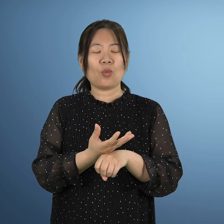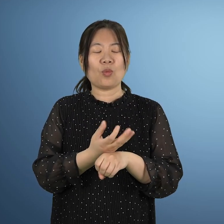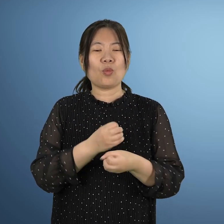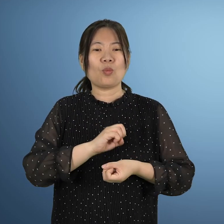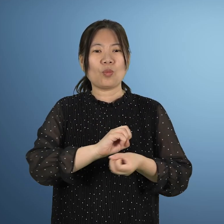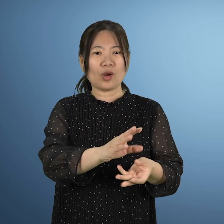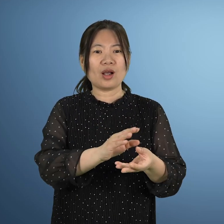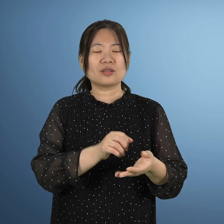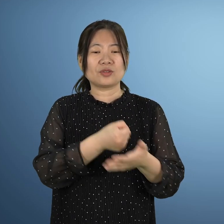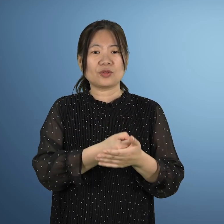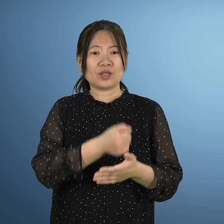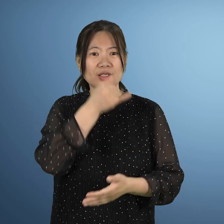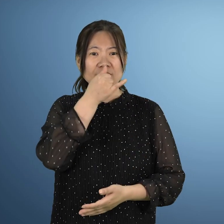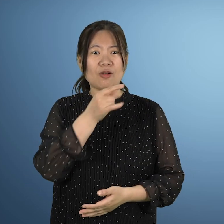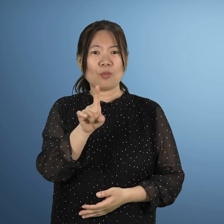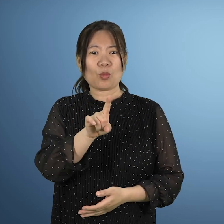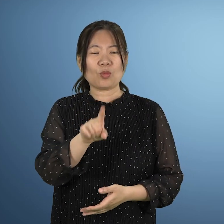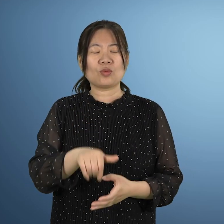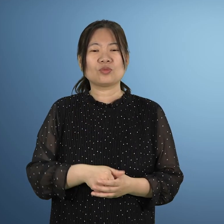작정했어요? 예?